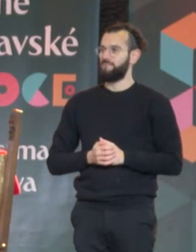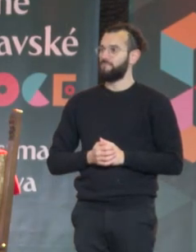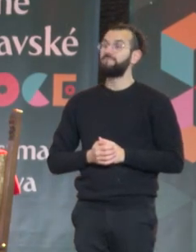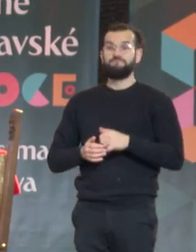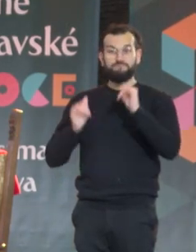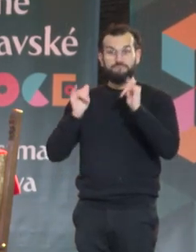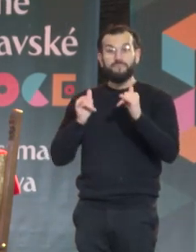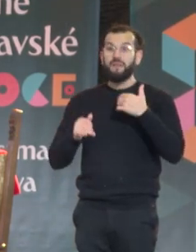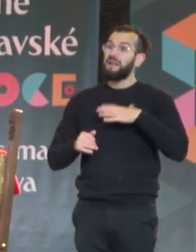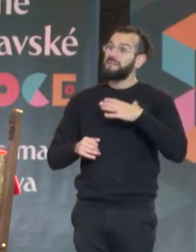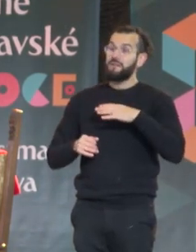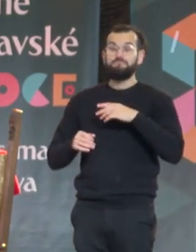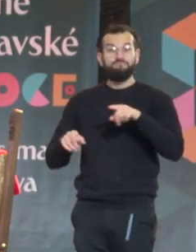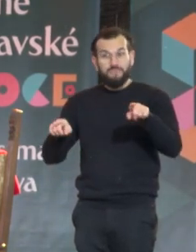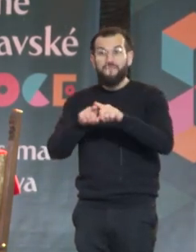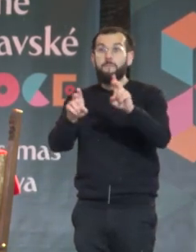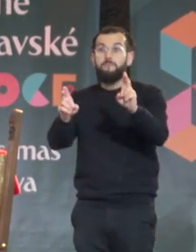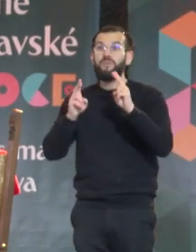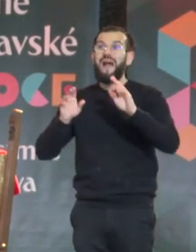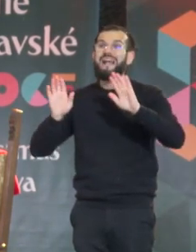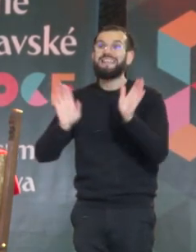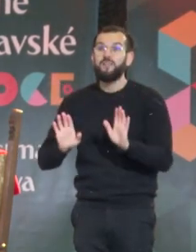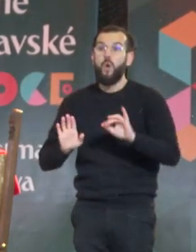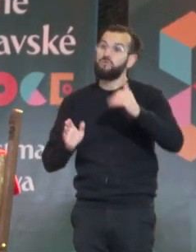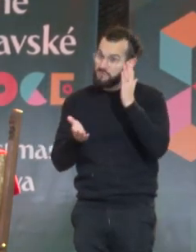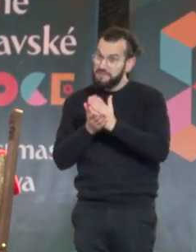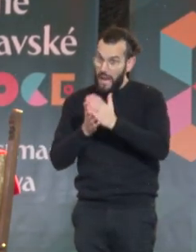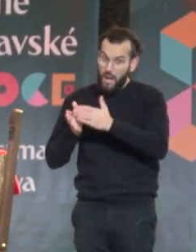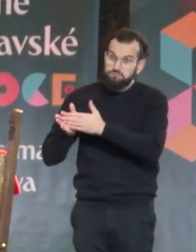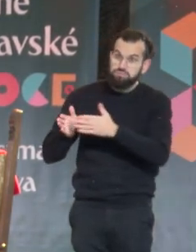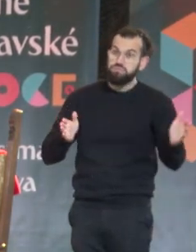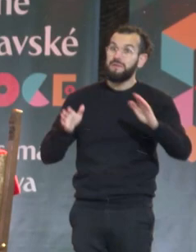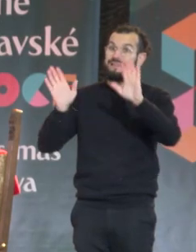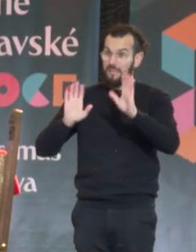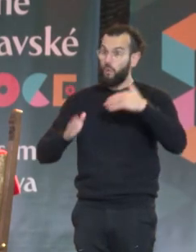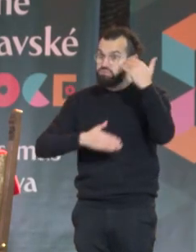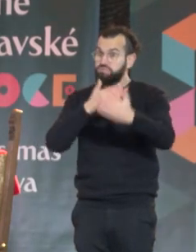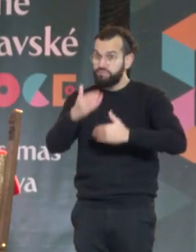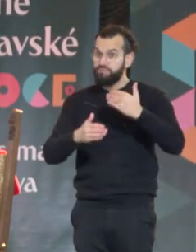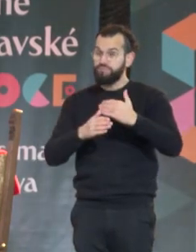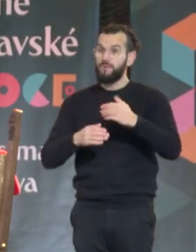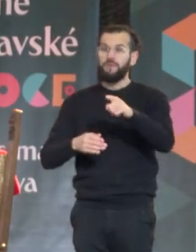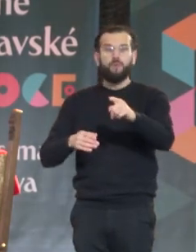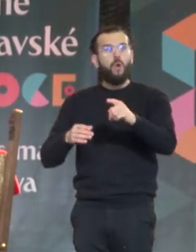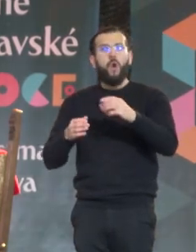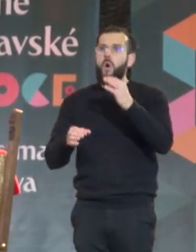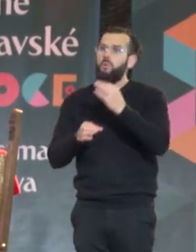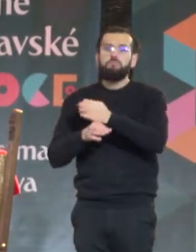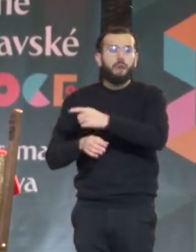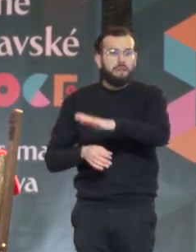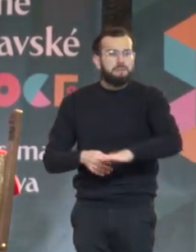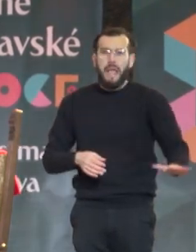Áno, ja by som rada týmto aj pozvala do kina, pretože ešte stále tento film beží v kinách a je určený naozaj všetkým